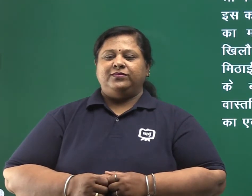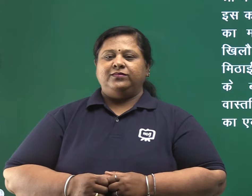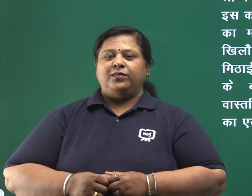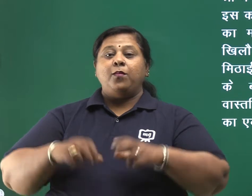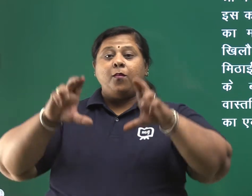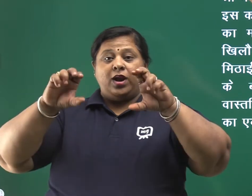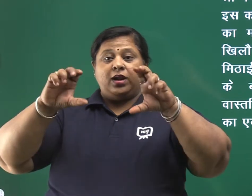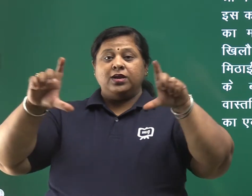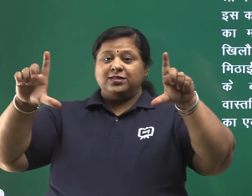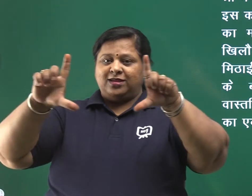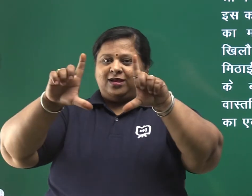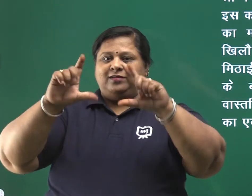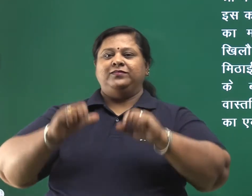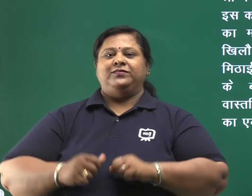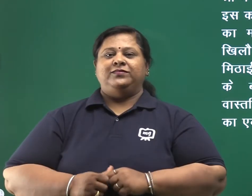पाठ का सार।